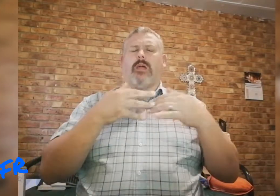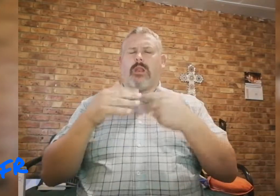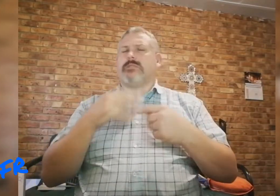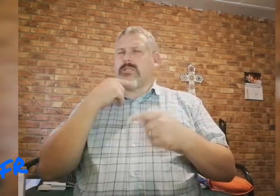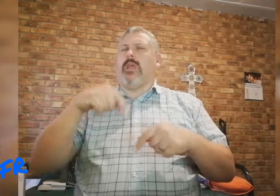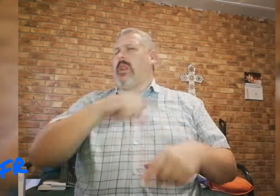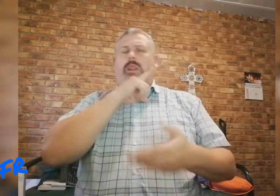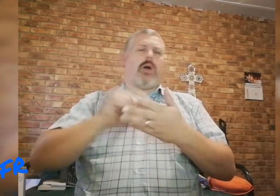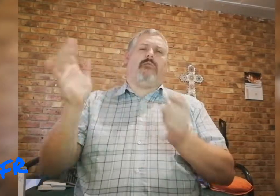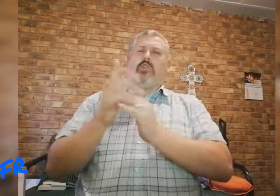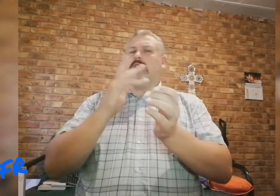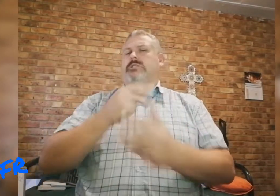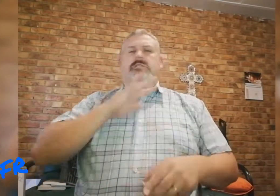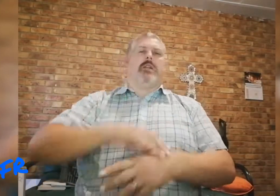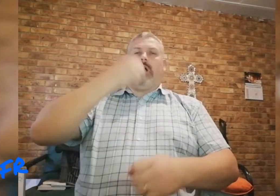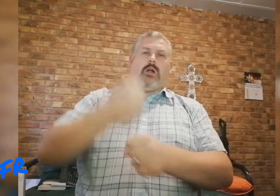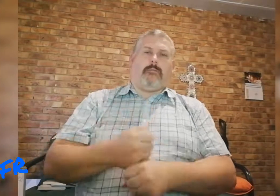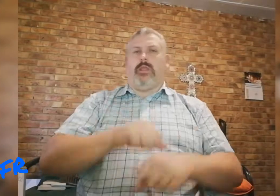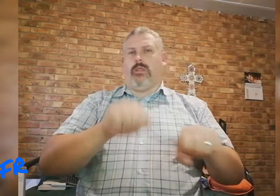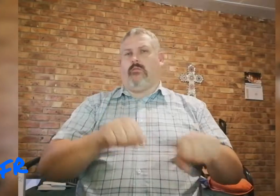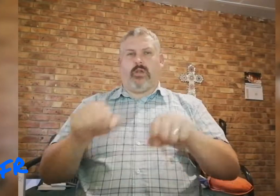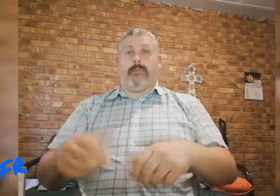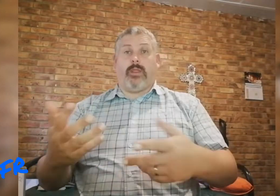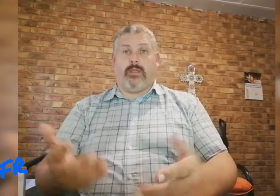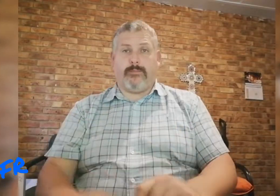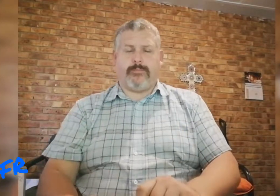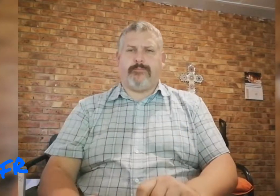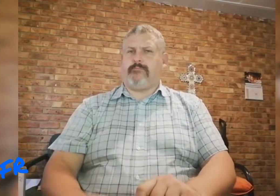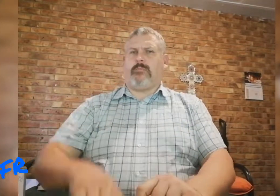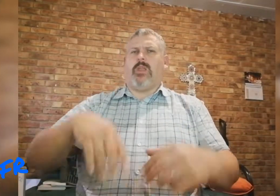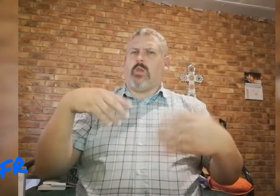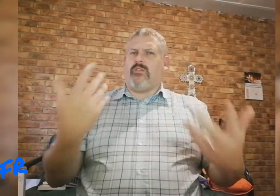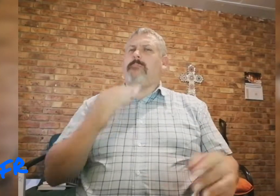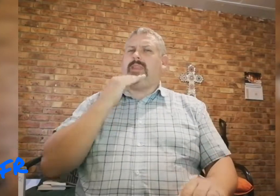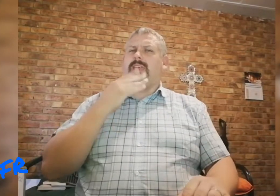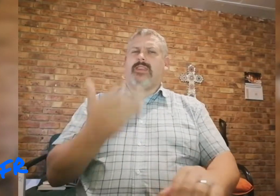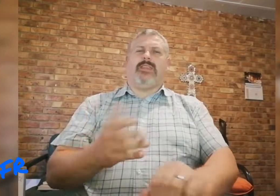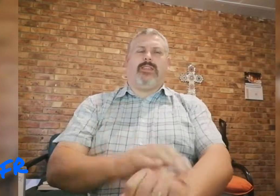al sê, naam van Jesus, amen of amen. Maar wat betekent dit?